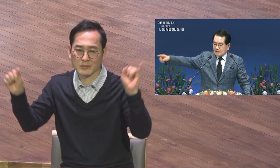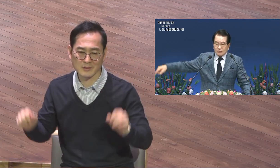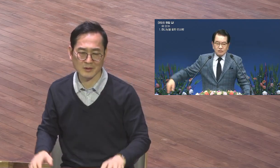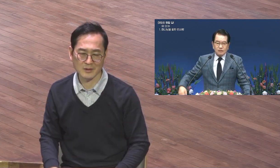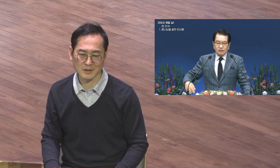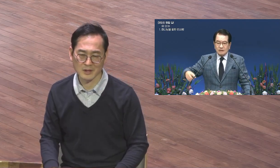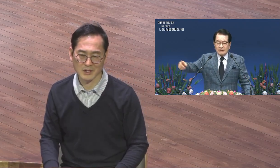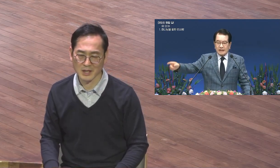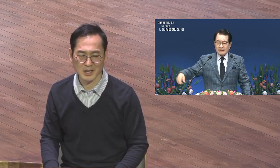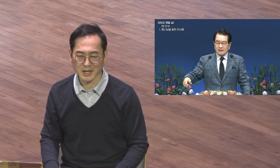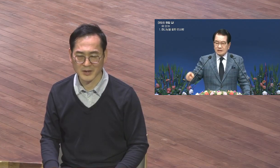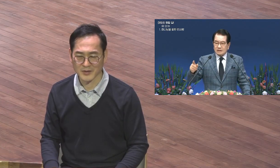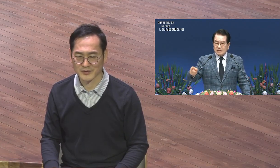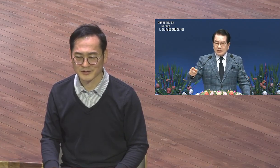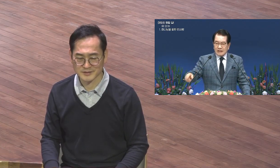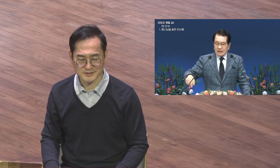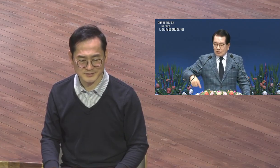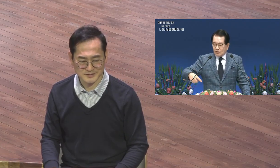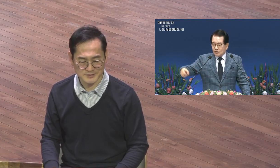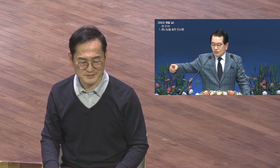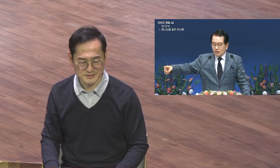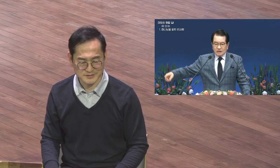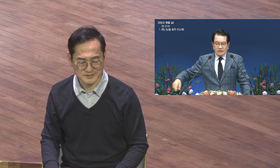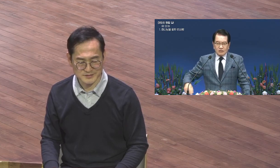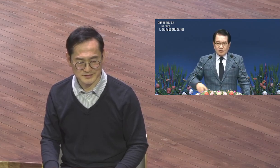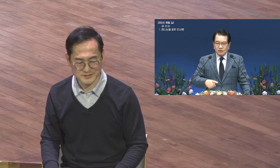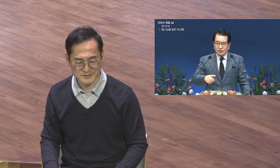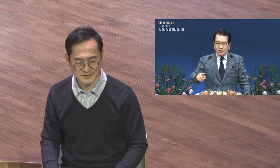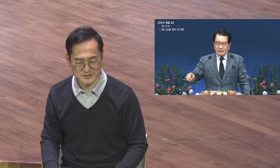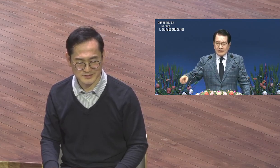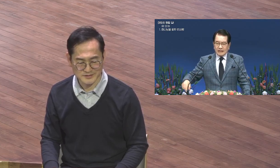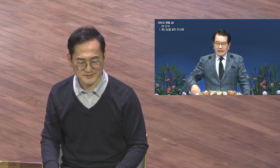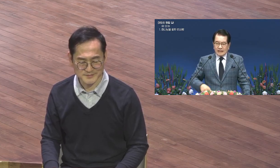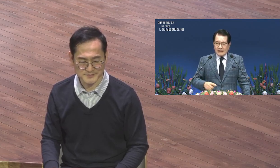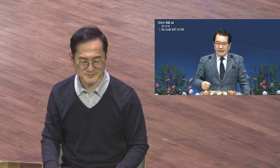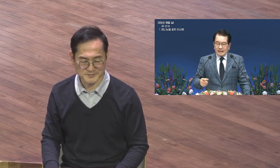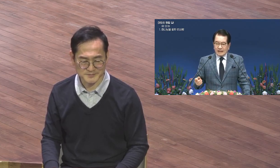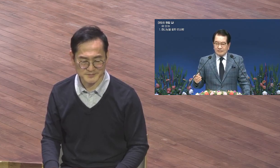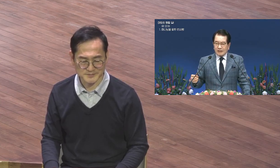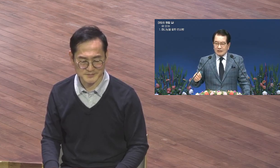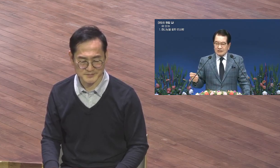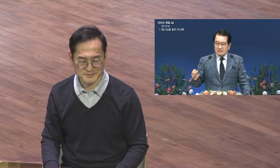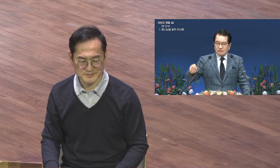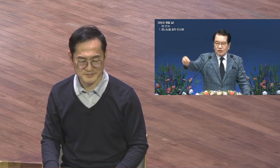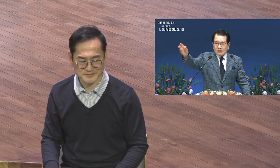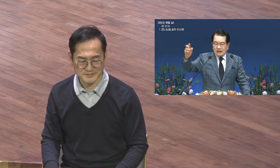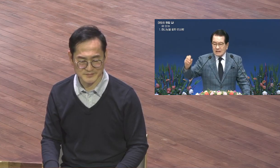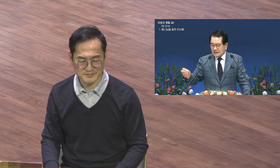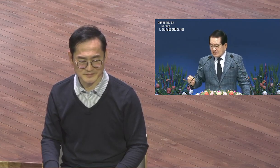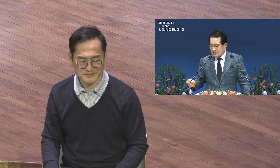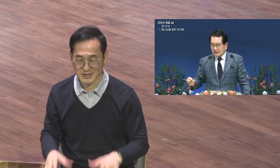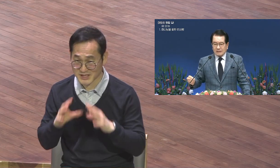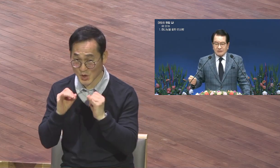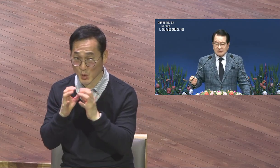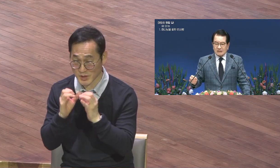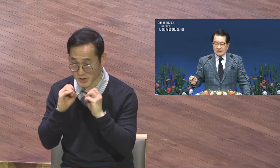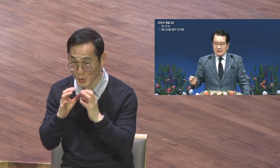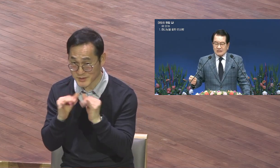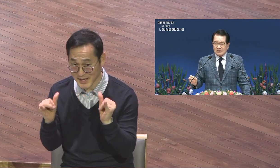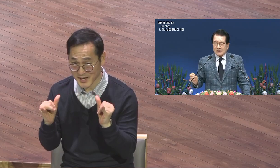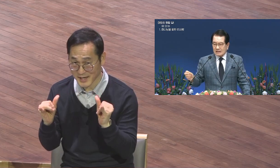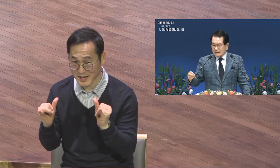선교사들 다 공동으로 있는데 애들 떠든 공동으로 있는데 애가 막 돌아다닌다든가